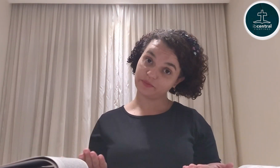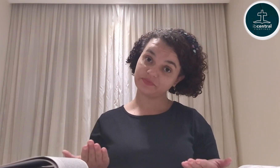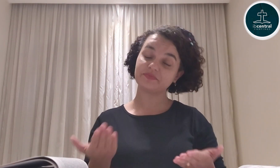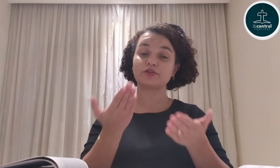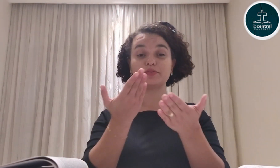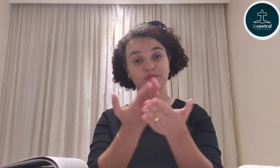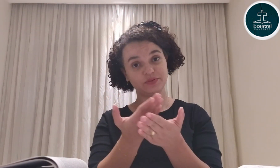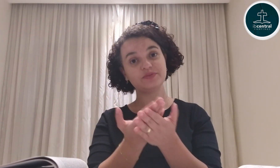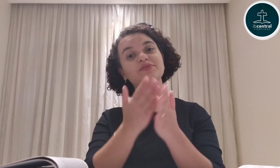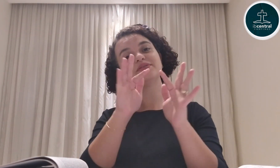Amém.